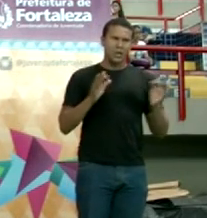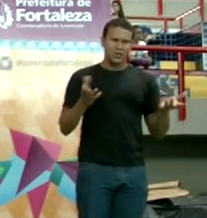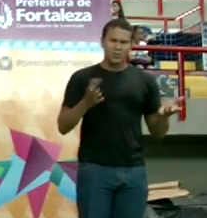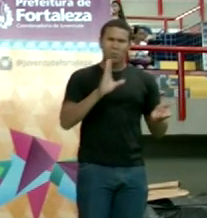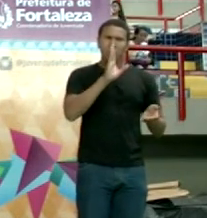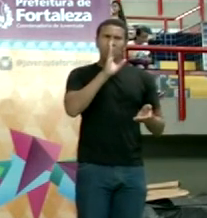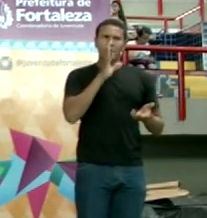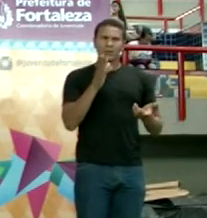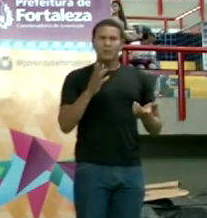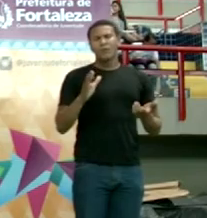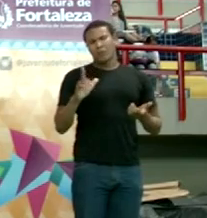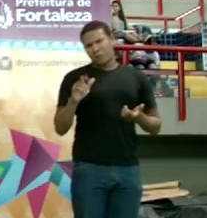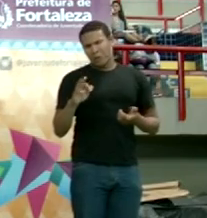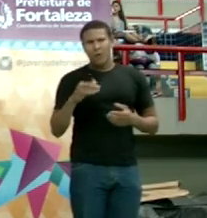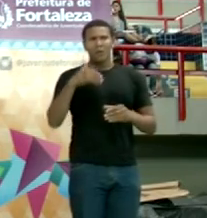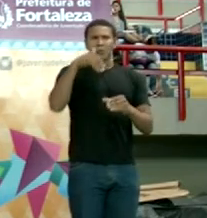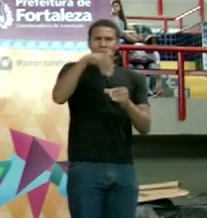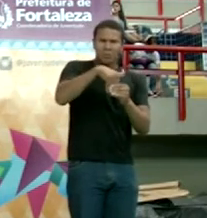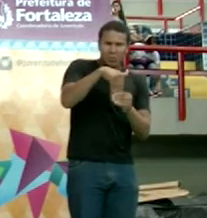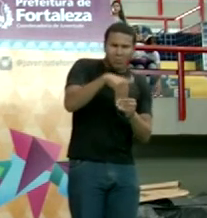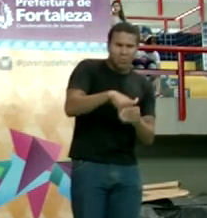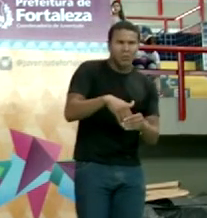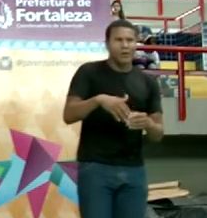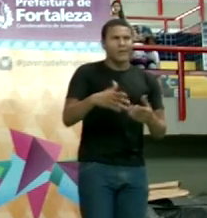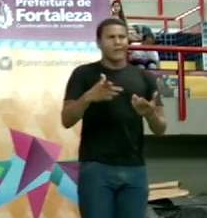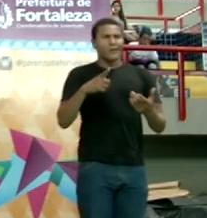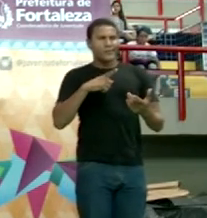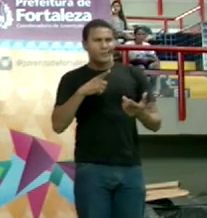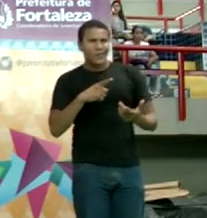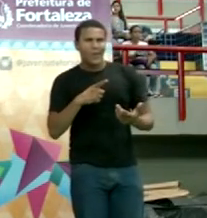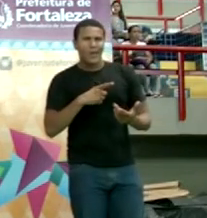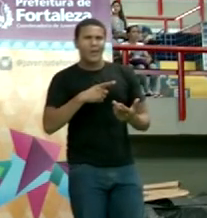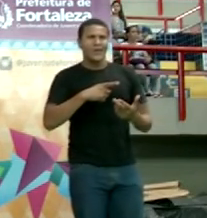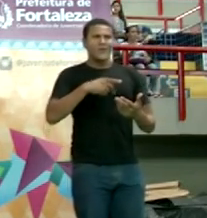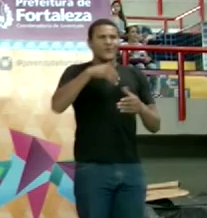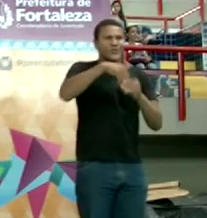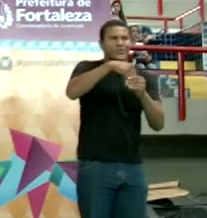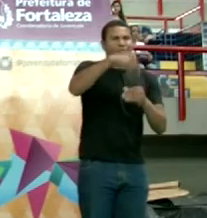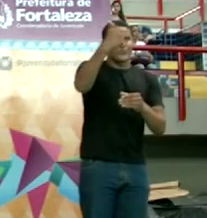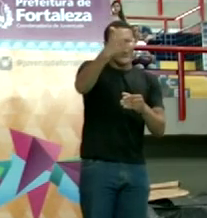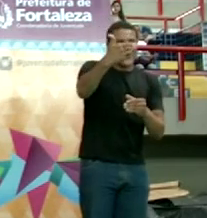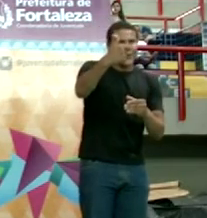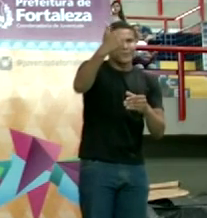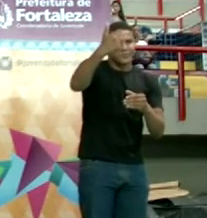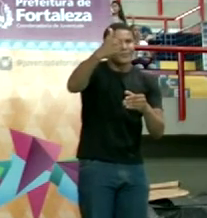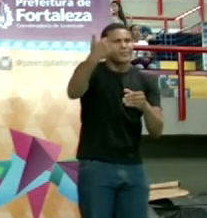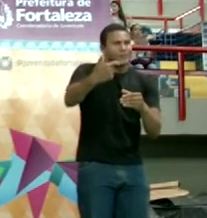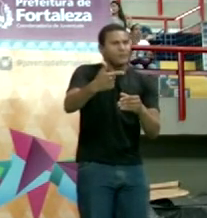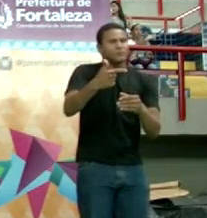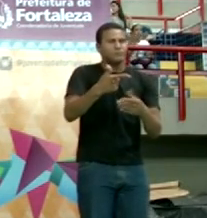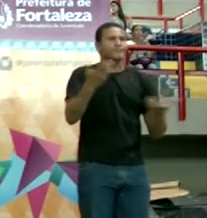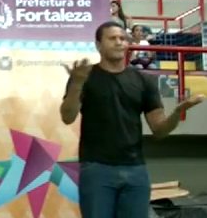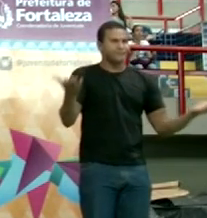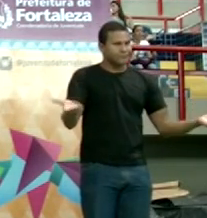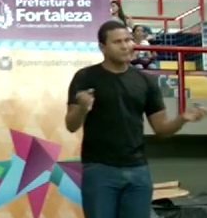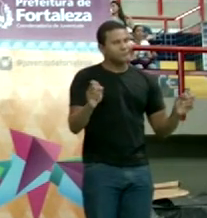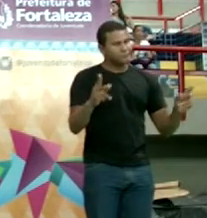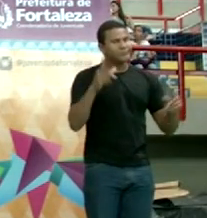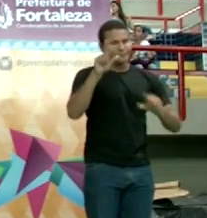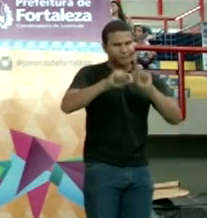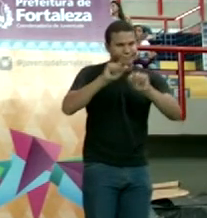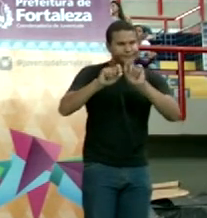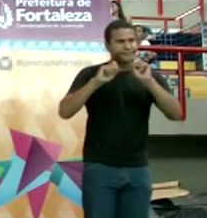eleições indiretas, em 2 turnos, como nós vimos no nosso último encontro, a gente escolhe os nossos deputados. Os deputados, eles